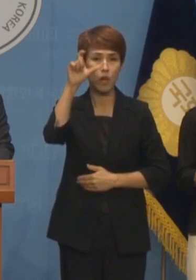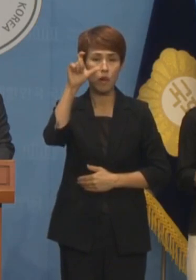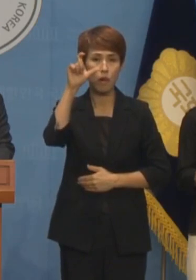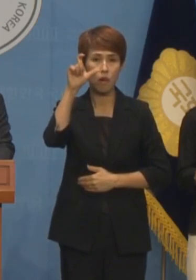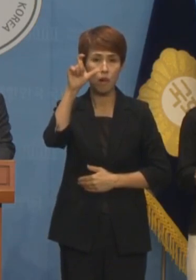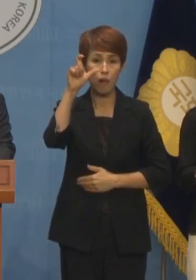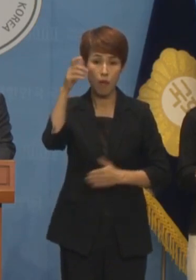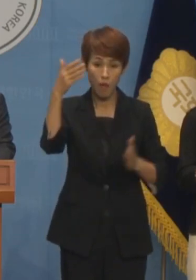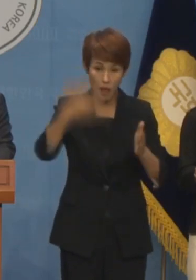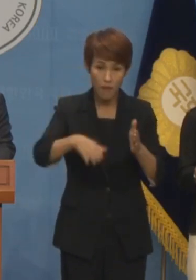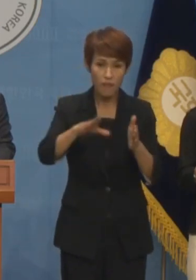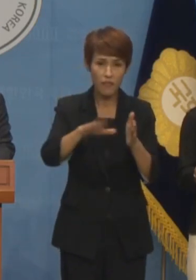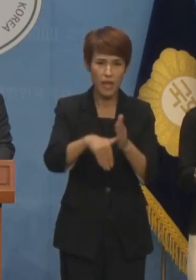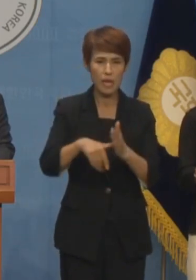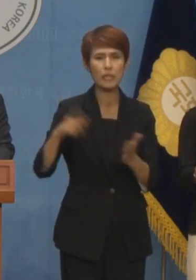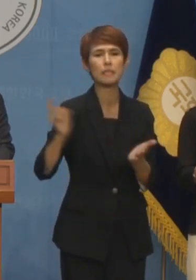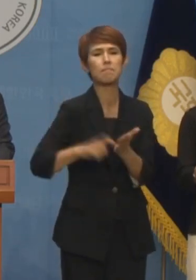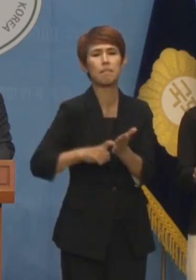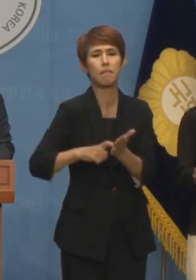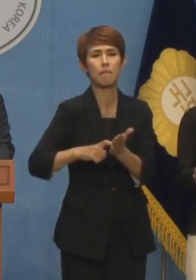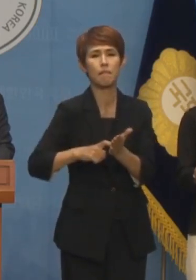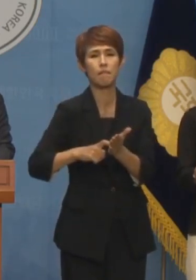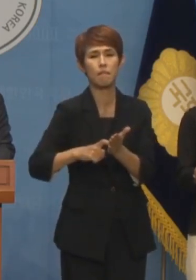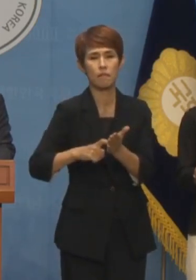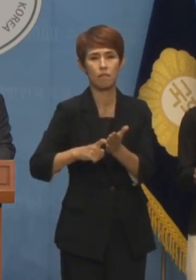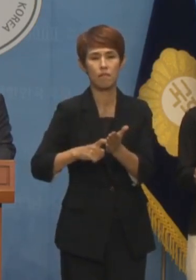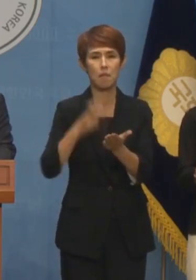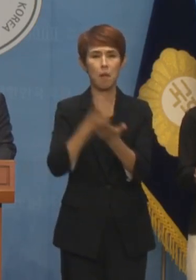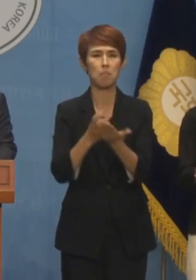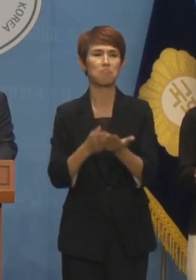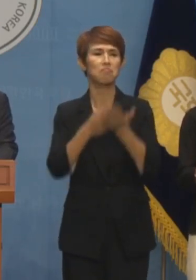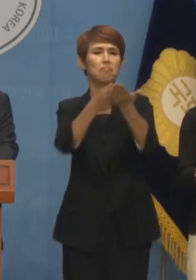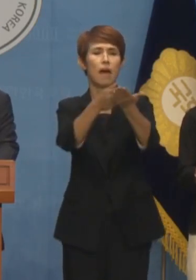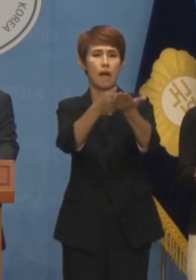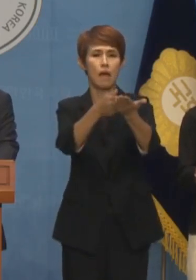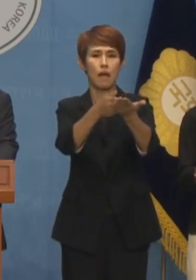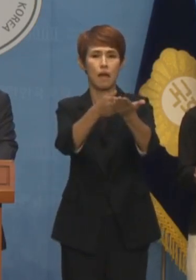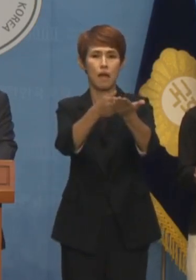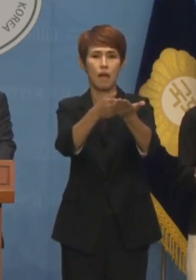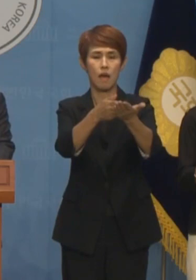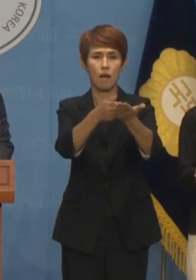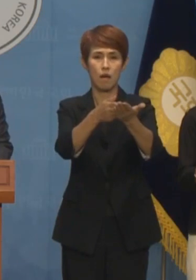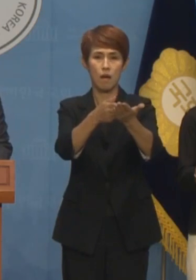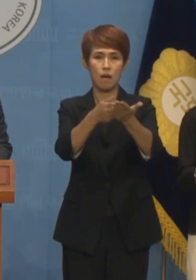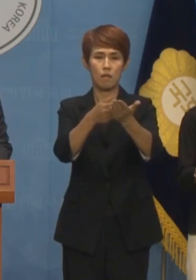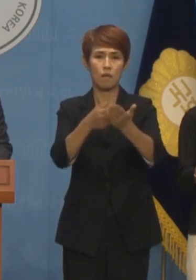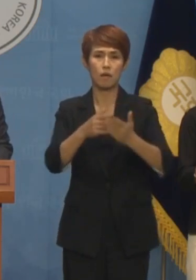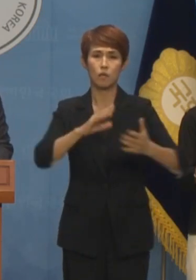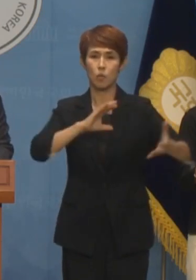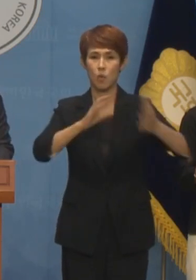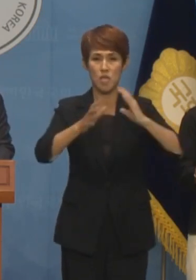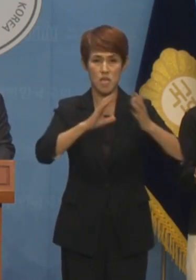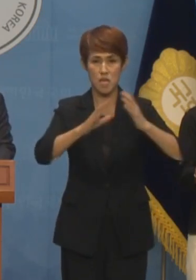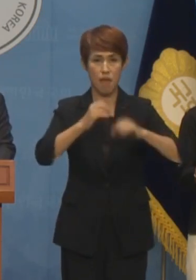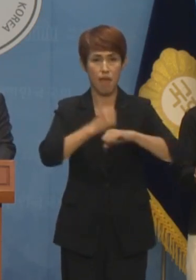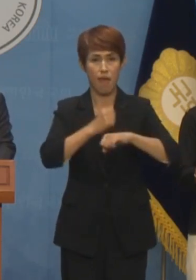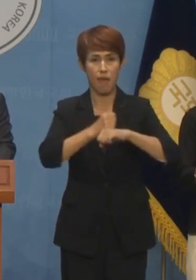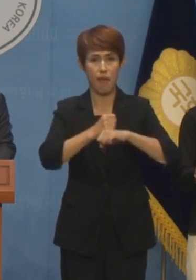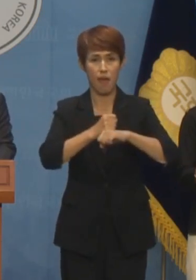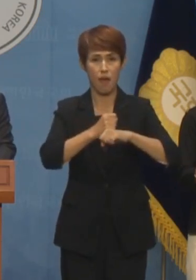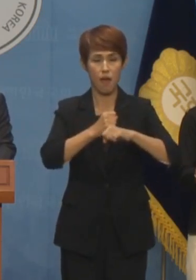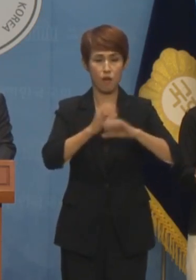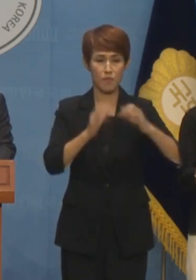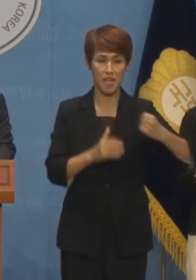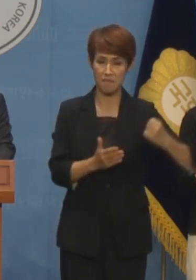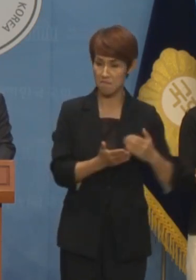전에 사안이 긴급하다는 핑계로 상정을 서두르더니 계속 논의해 합리적 대안을 찾자는